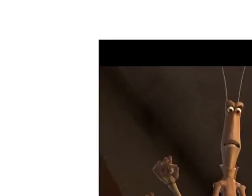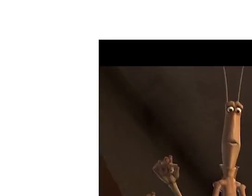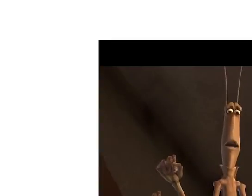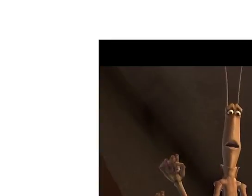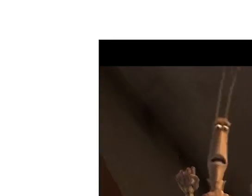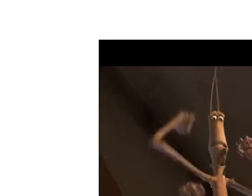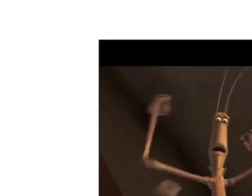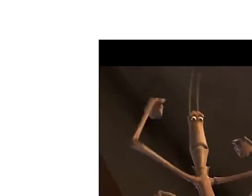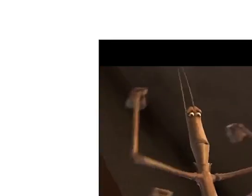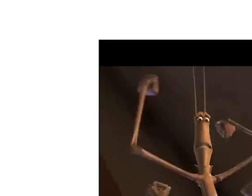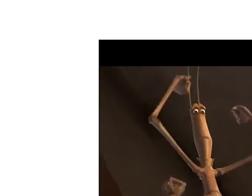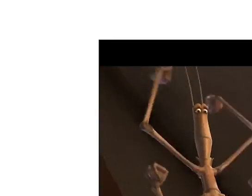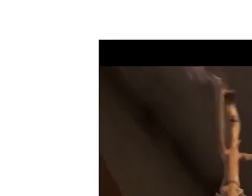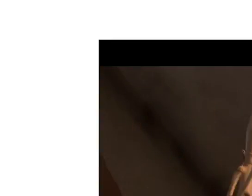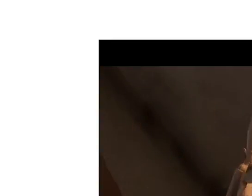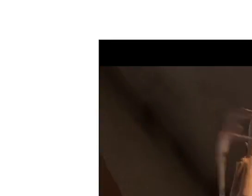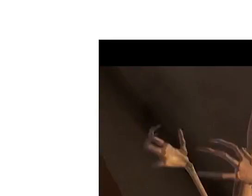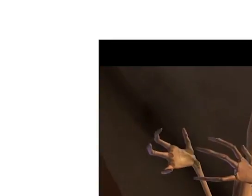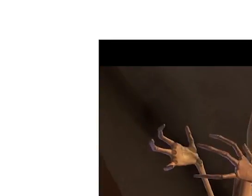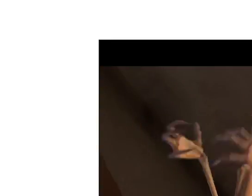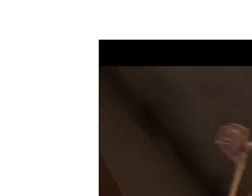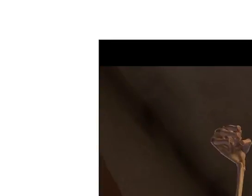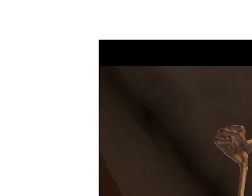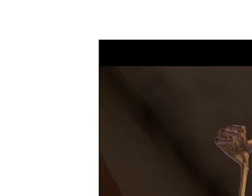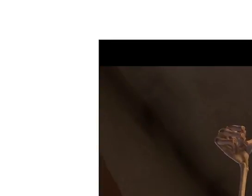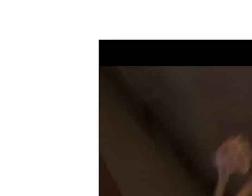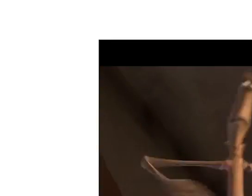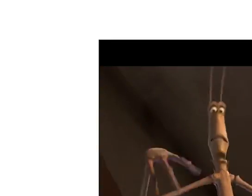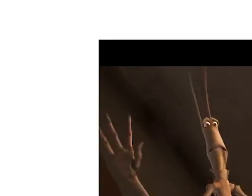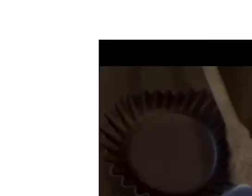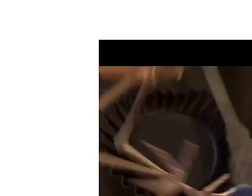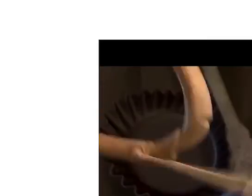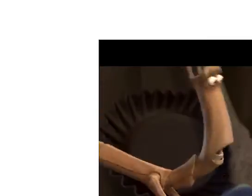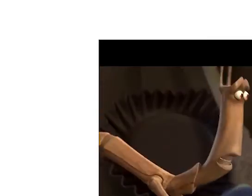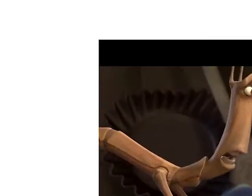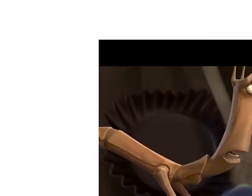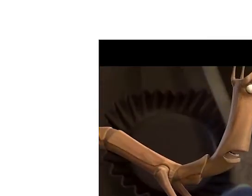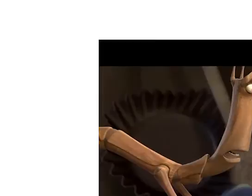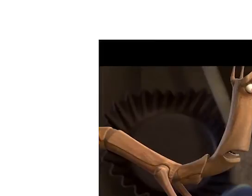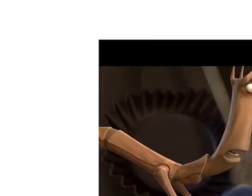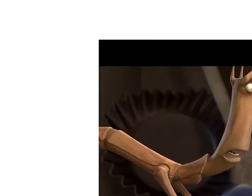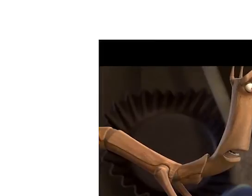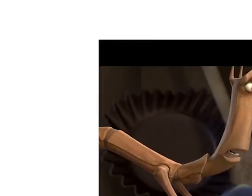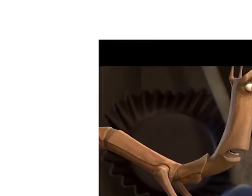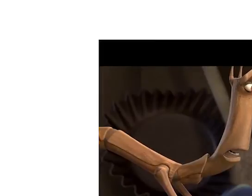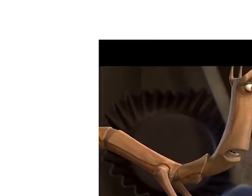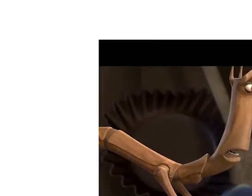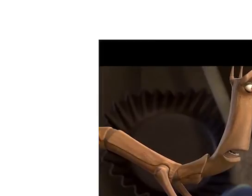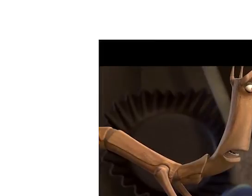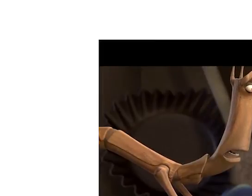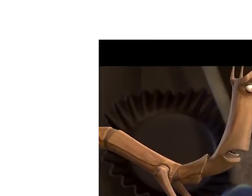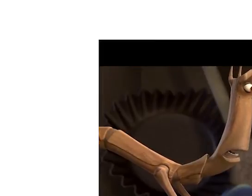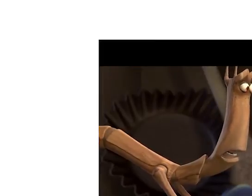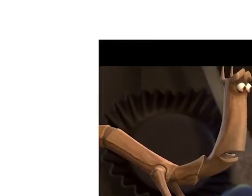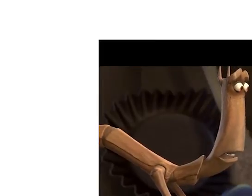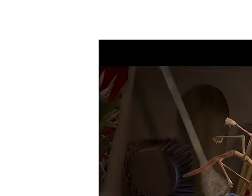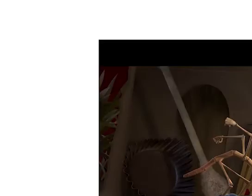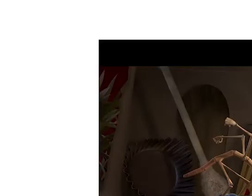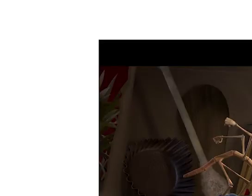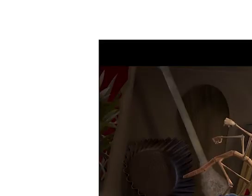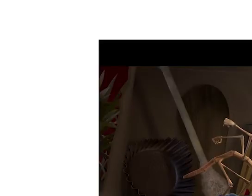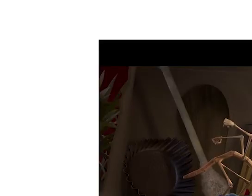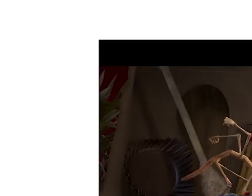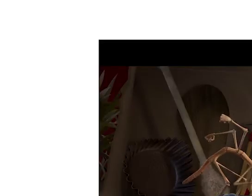sou o escada. Você sempre me escala como o poste, o espeto, a vara, a vassoura. Você é uma vareta que anda! Essa